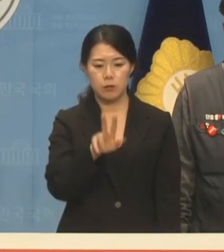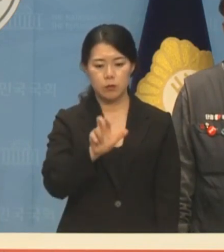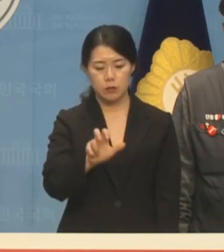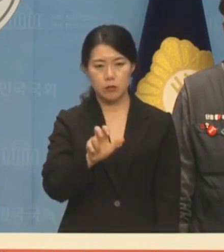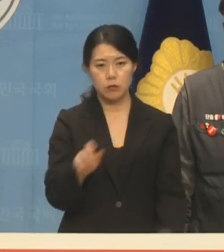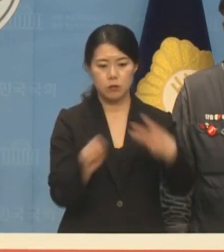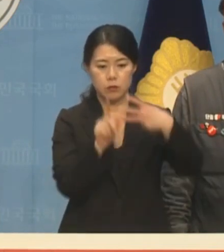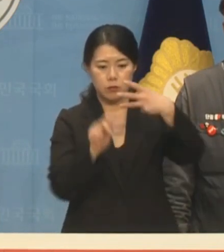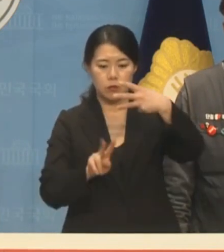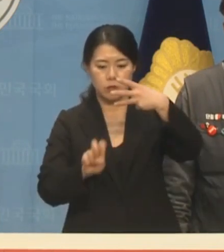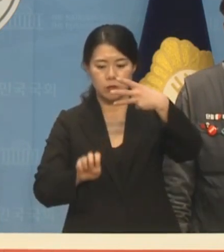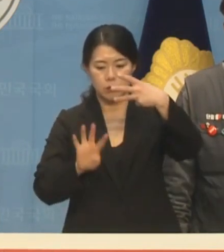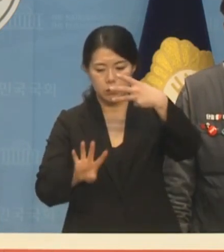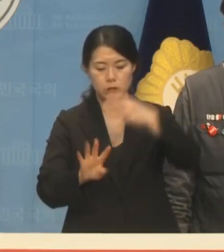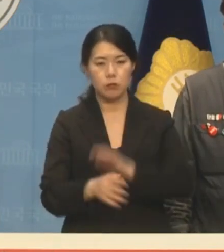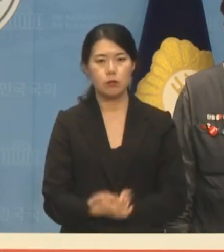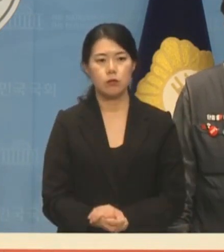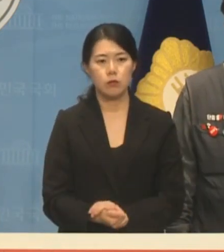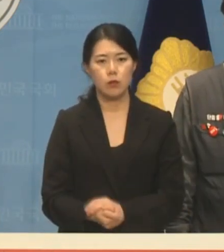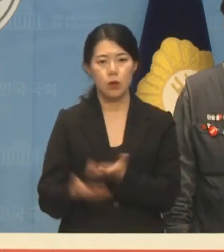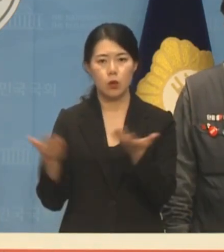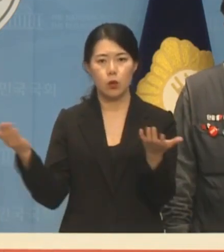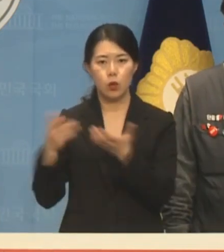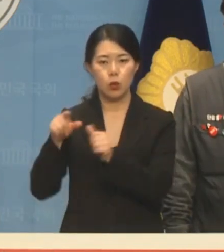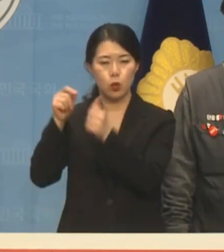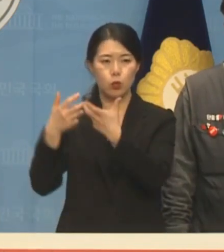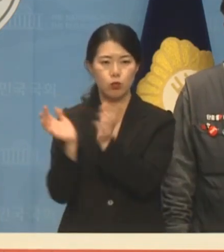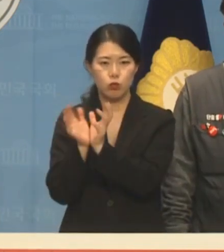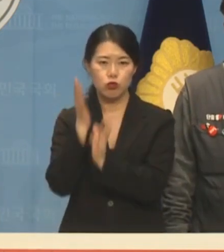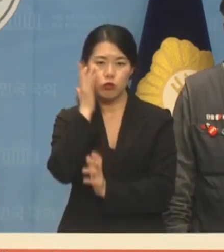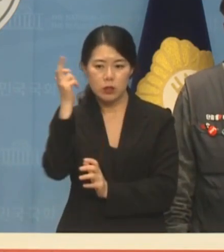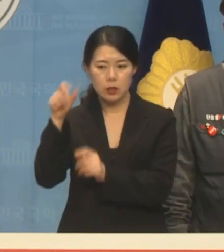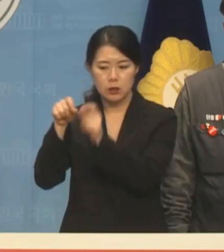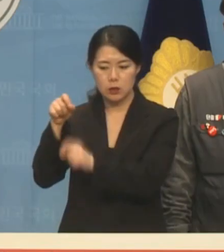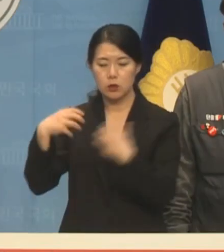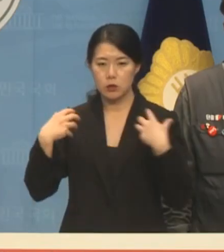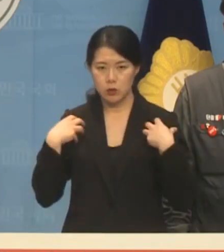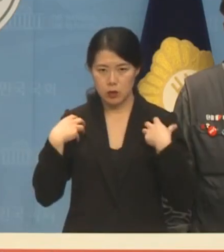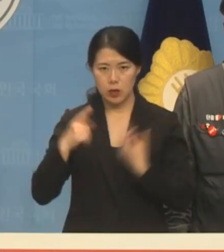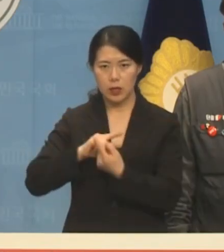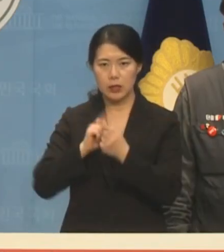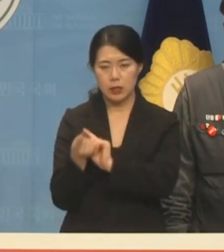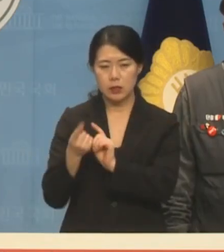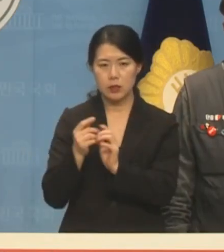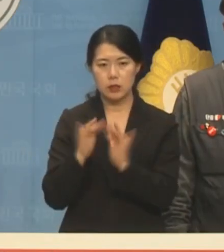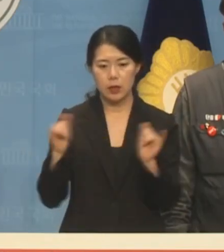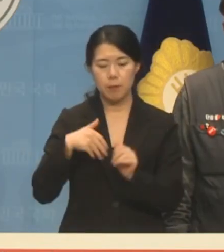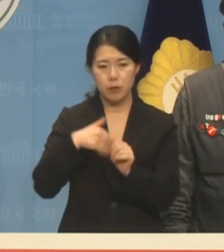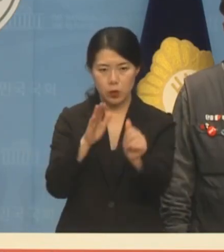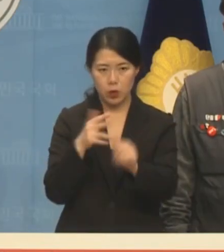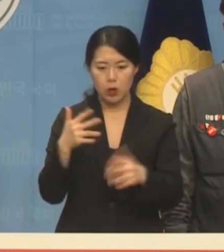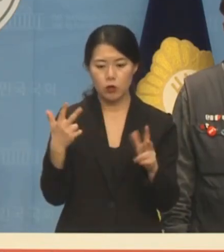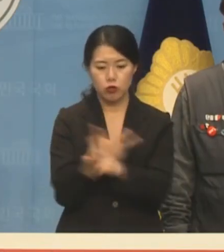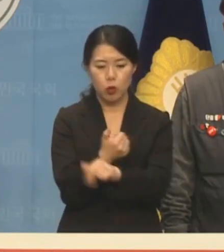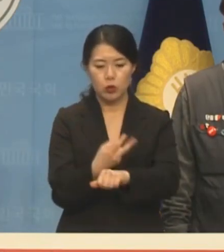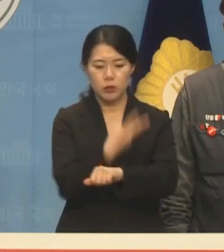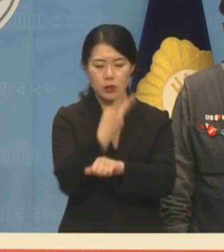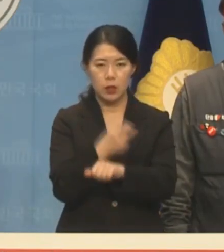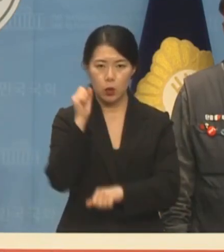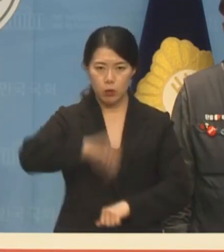2025년 3월 24일 고용노동부 울산지청에서 대체인력 투입, 주 52시간